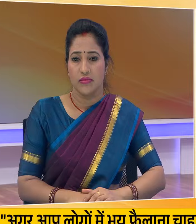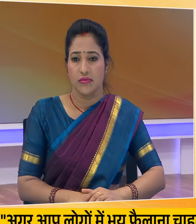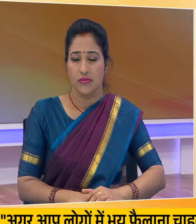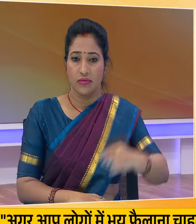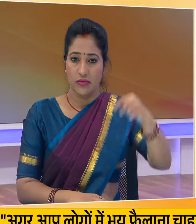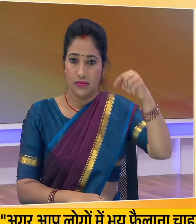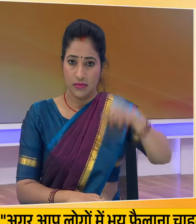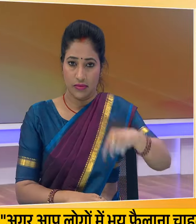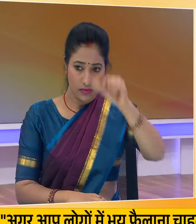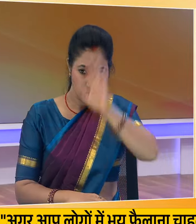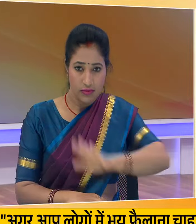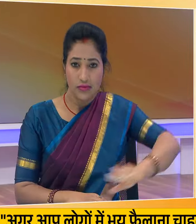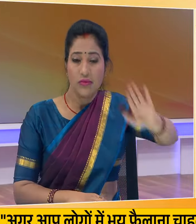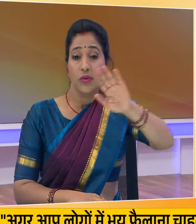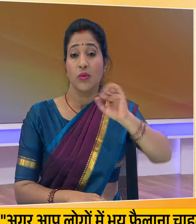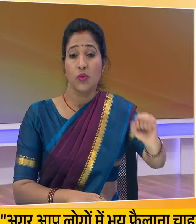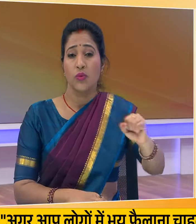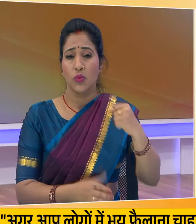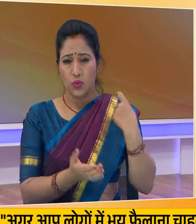आज भारत की नीति,